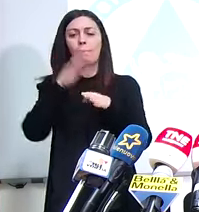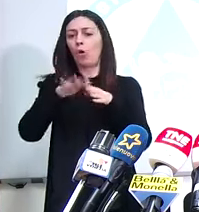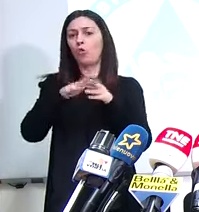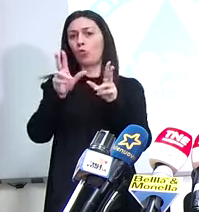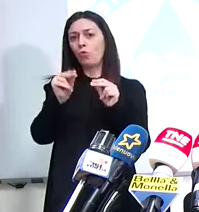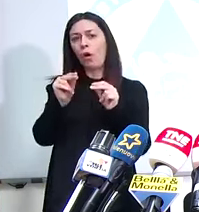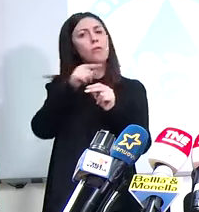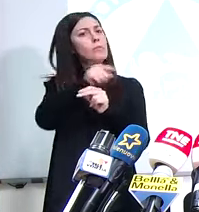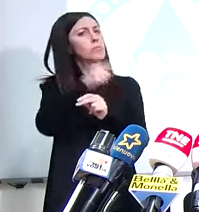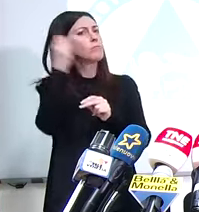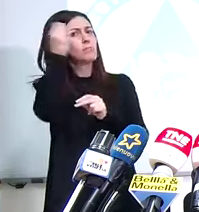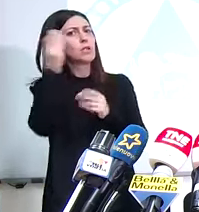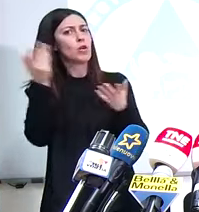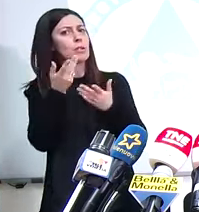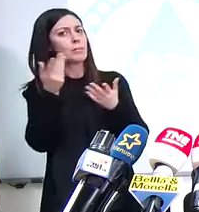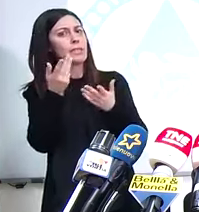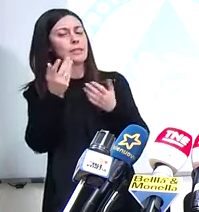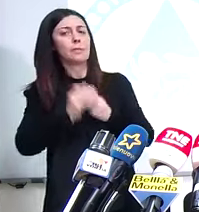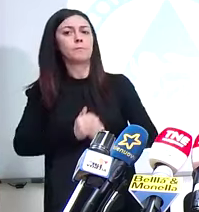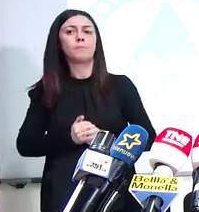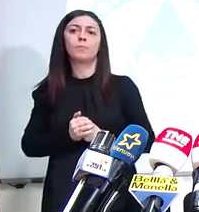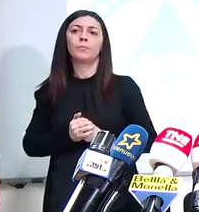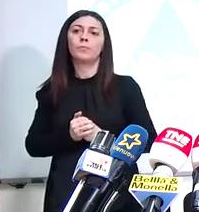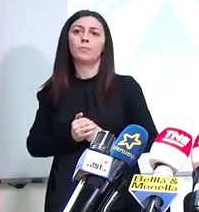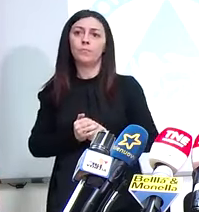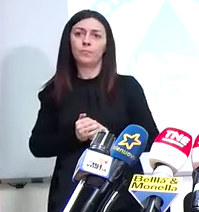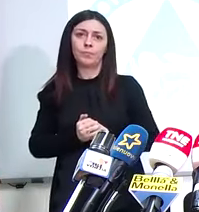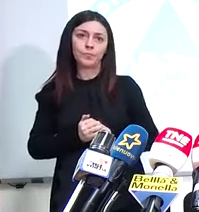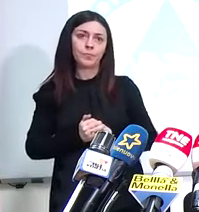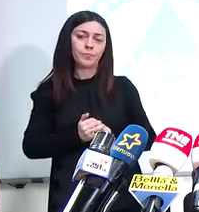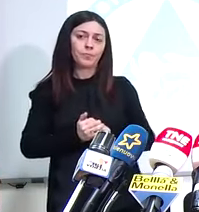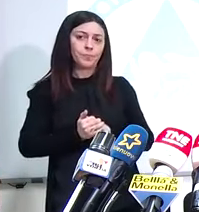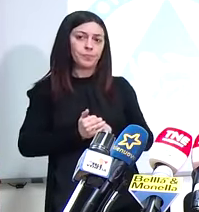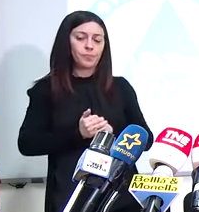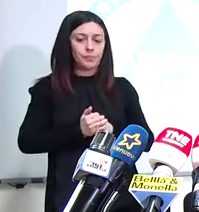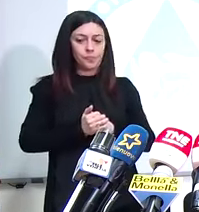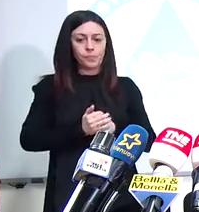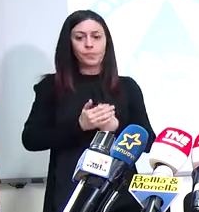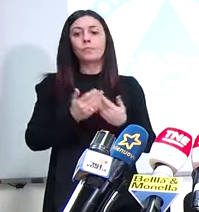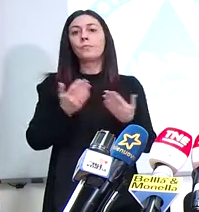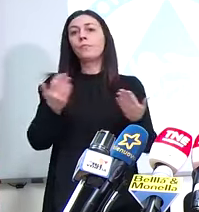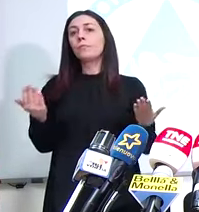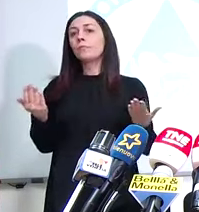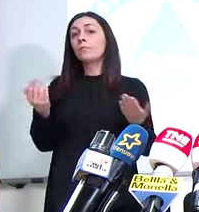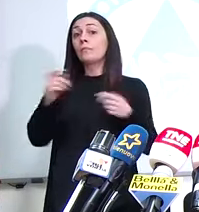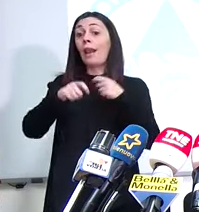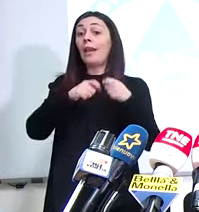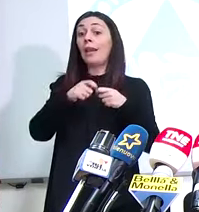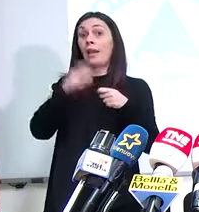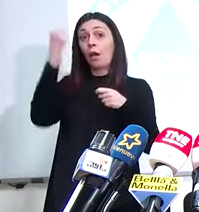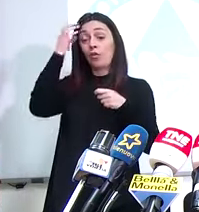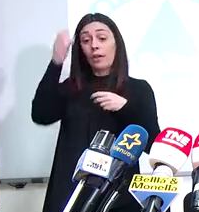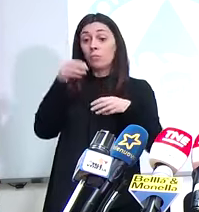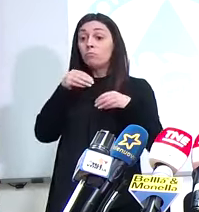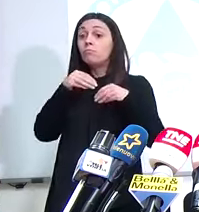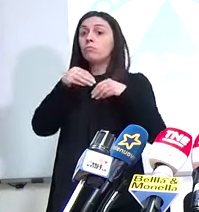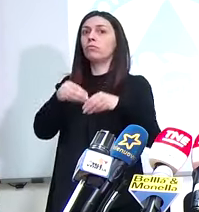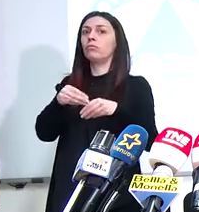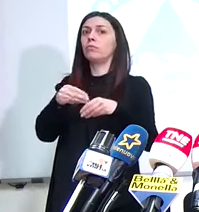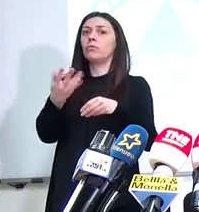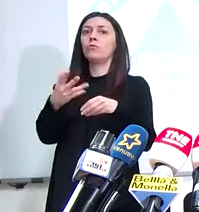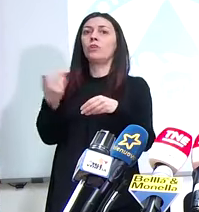di questi due aspetti sia bernat rivolata la parola colore allora che quello della partecipazione all'aja rispondono domanda che mi è stata fatta ieri